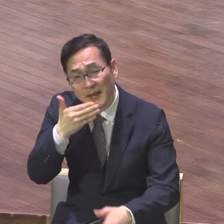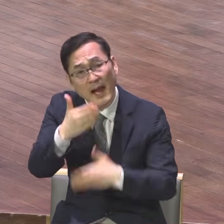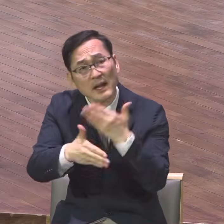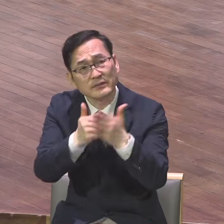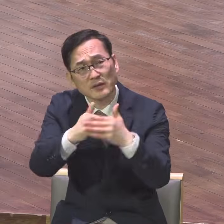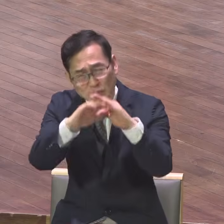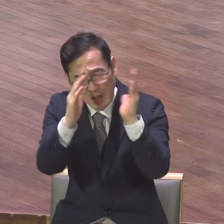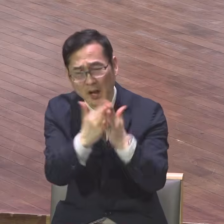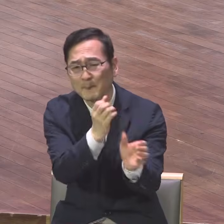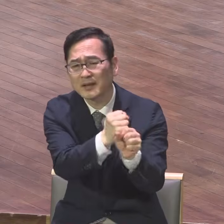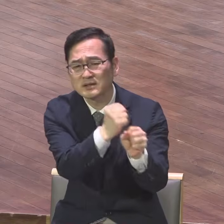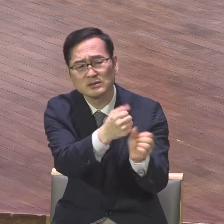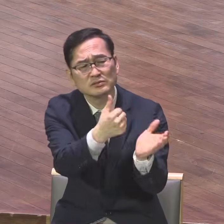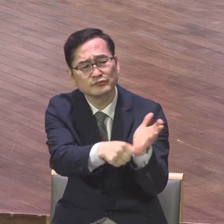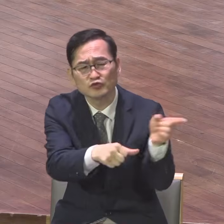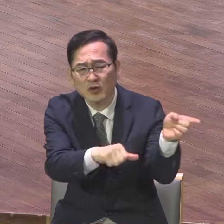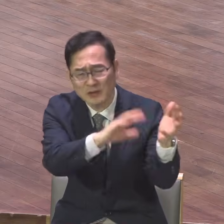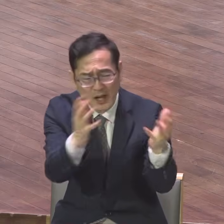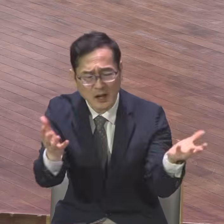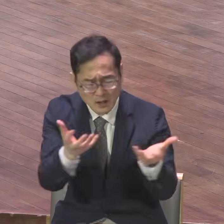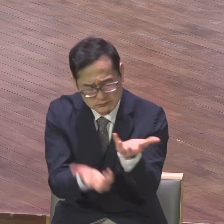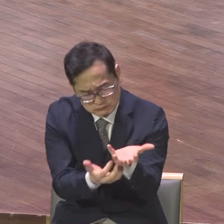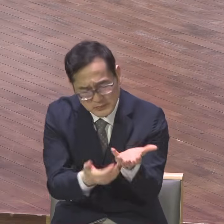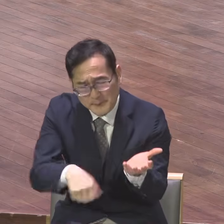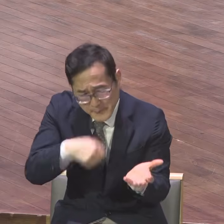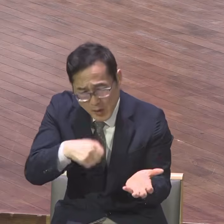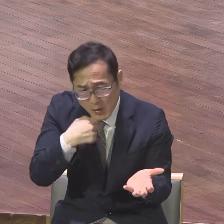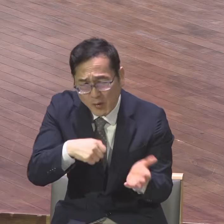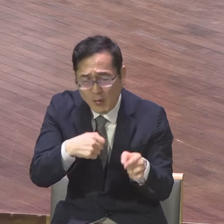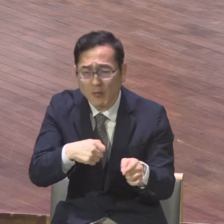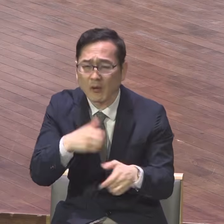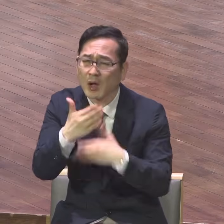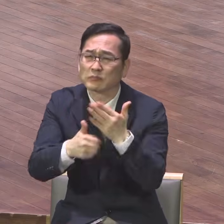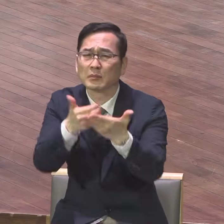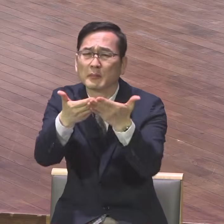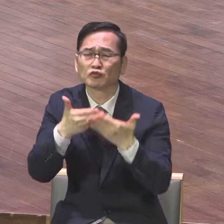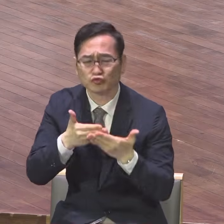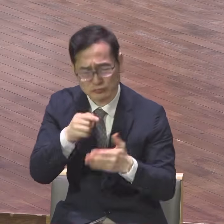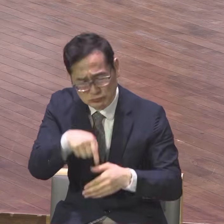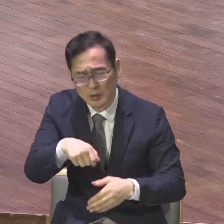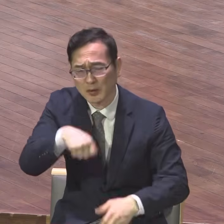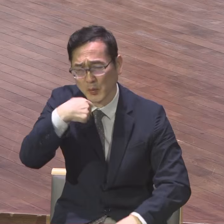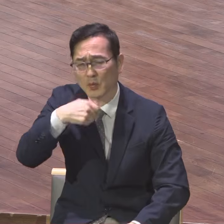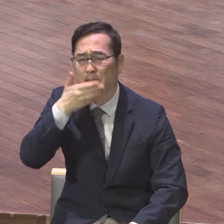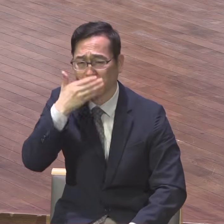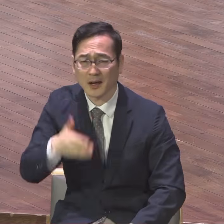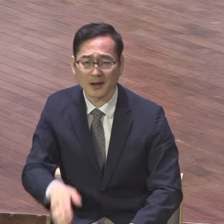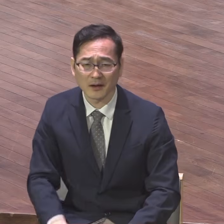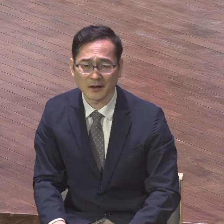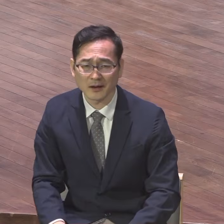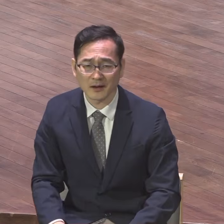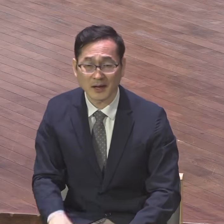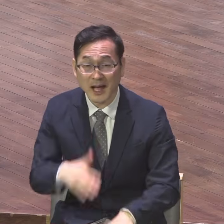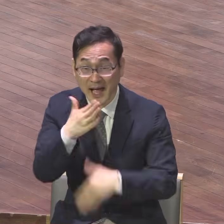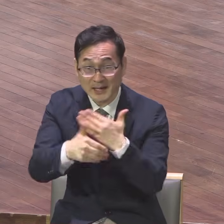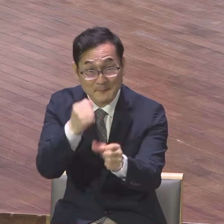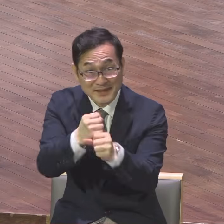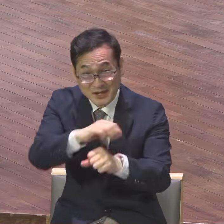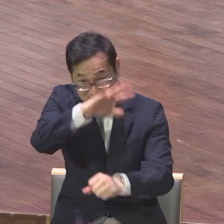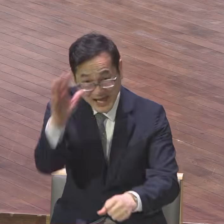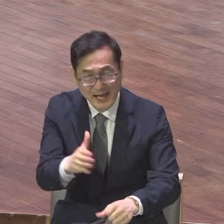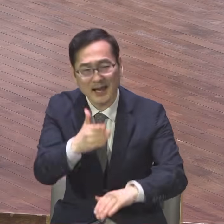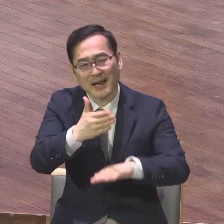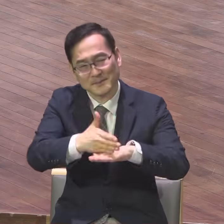바이니 믿는 자들과 진리를 아는 자들이 감사함으로 받을 것이니라. 하나님께서 지으신 모든 것이 선함에 감사함으로